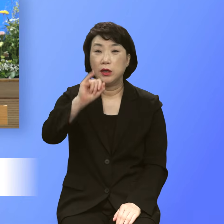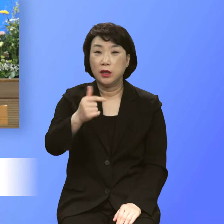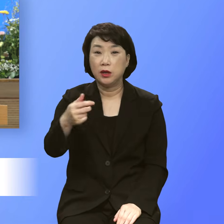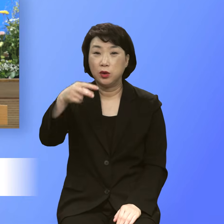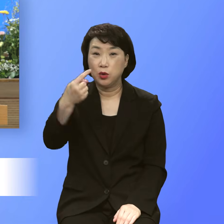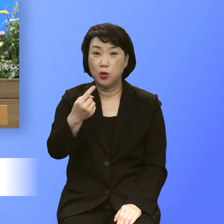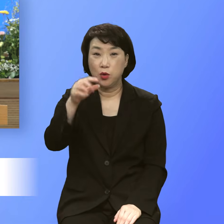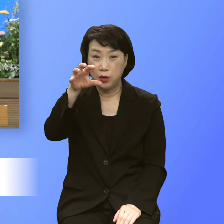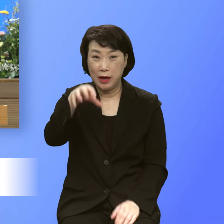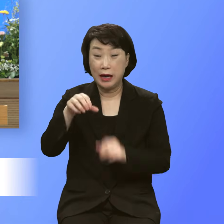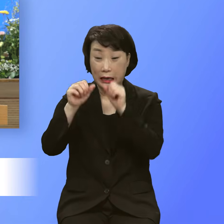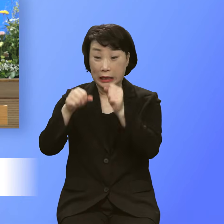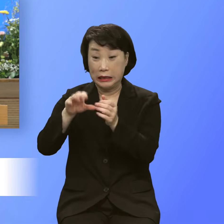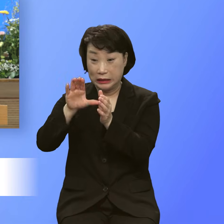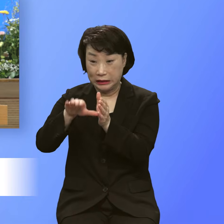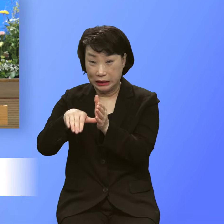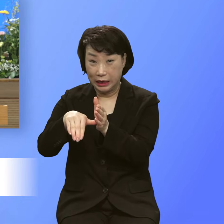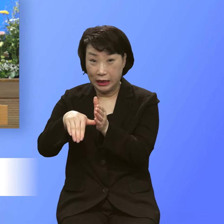고린도에 있을 때에